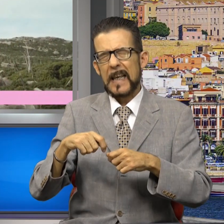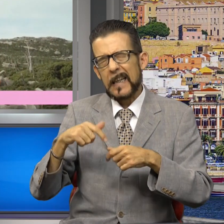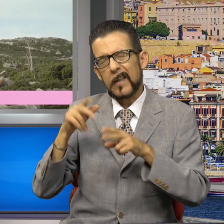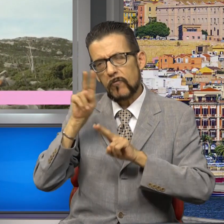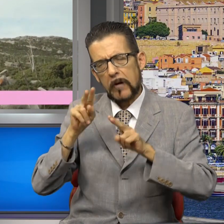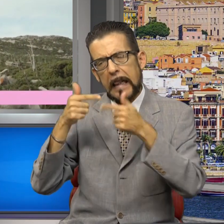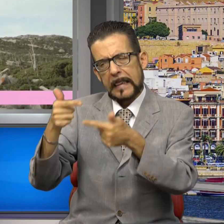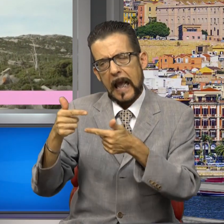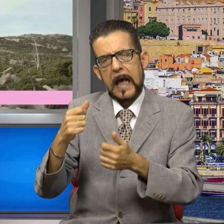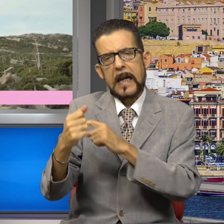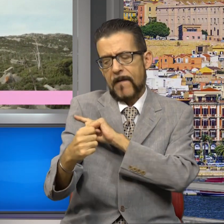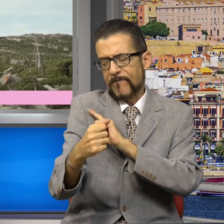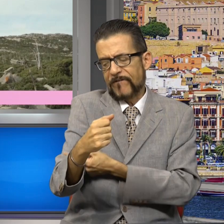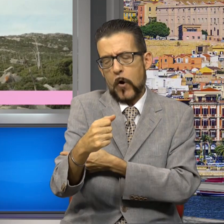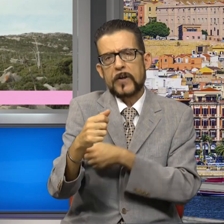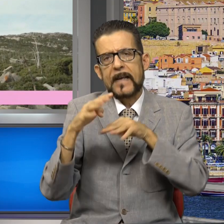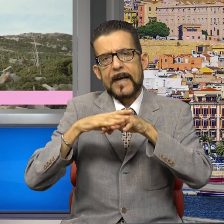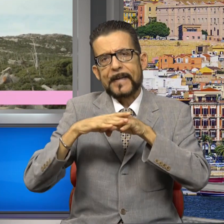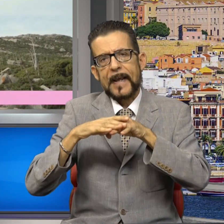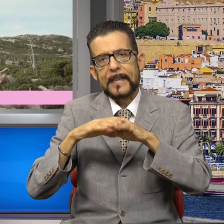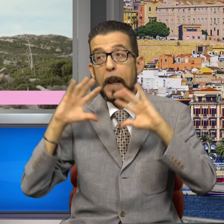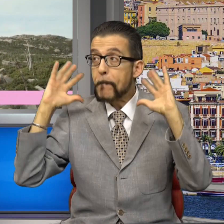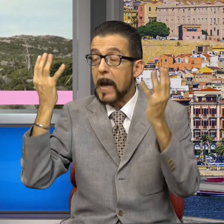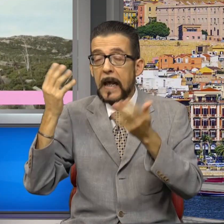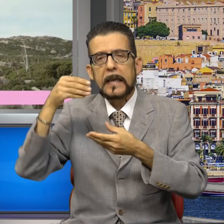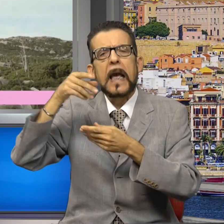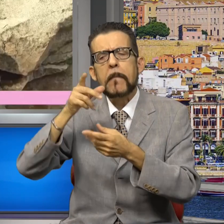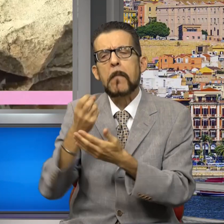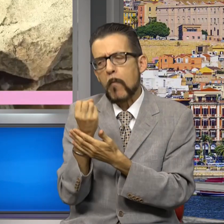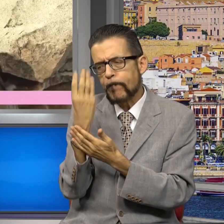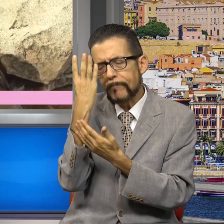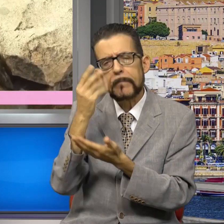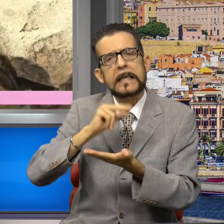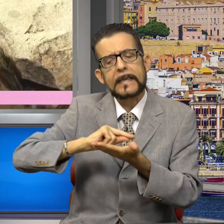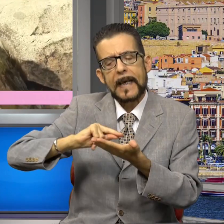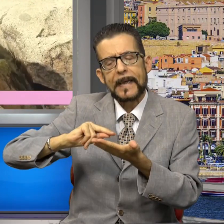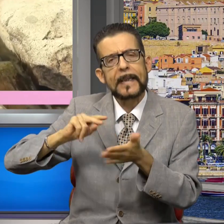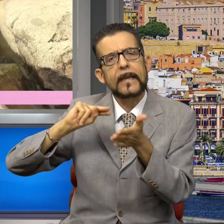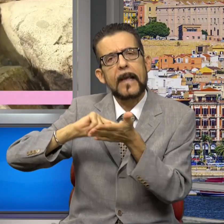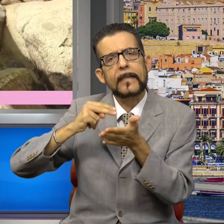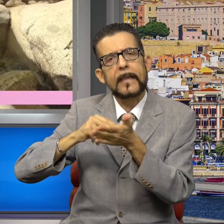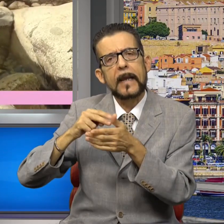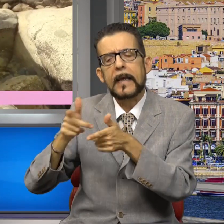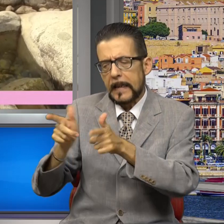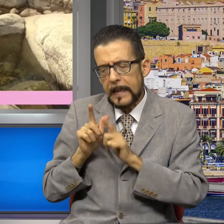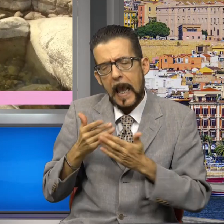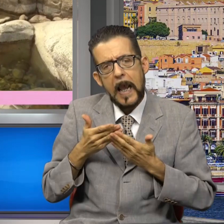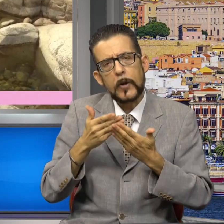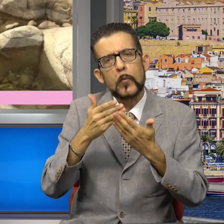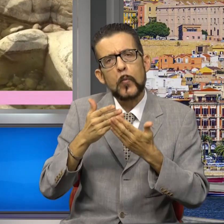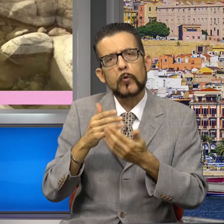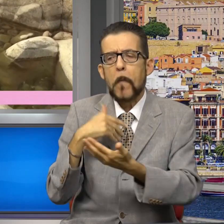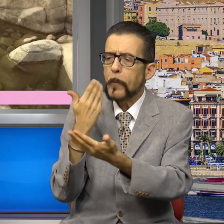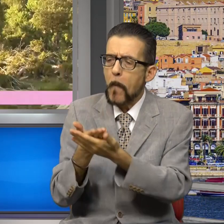dei parchi. Abbiamo inserito una segreteria tecnica che ci aiuterà a elaborare proposte anche da proporre in Commissione Ambiente della